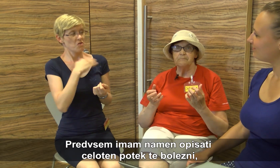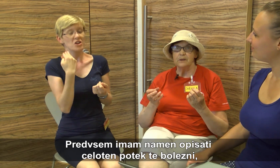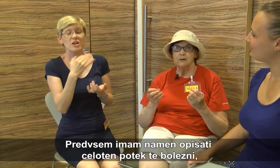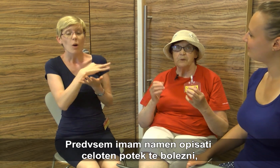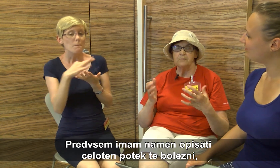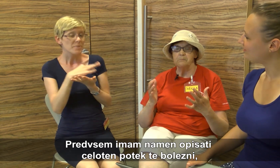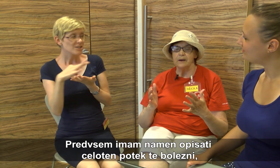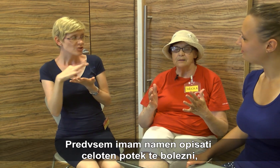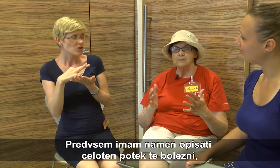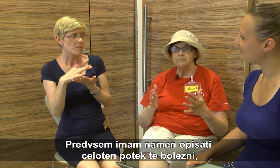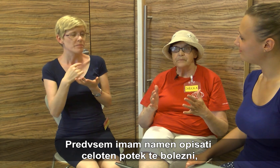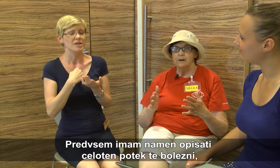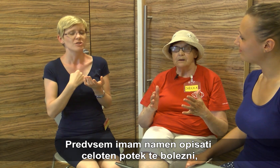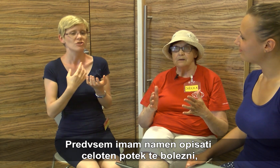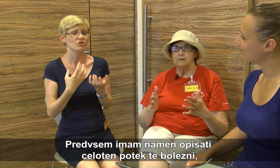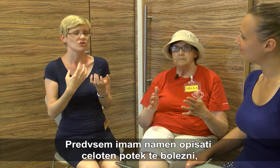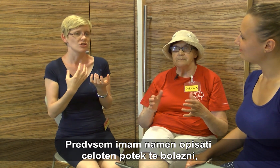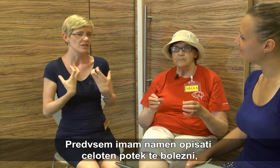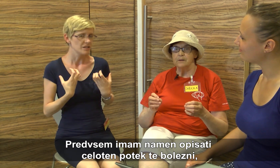Predvsem imam namen